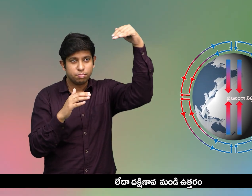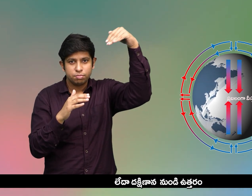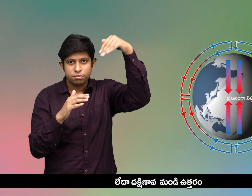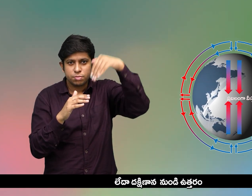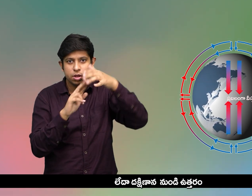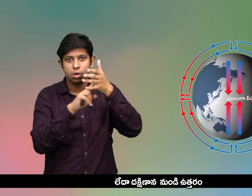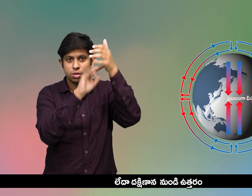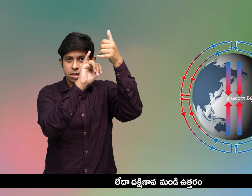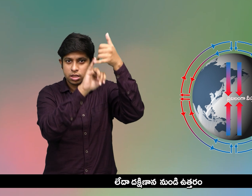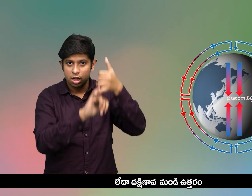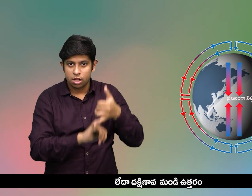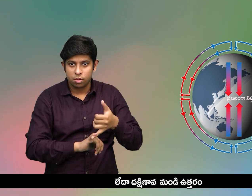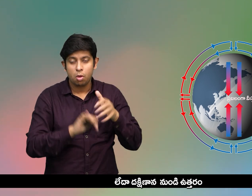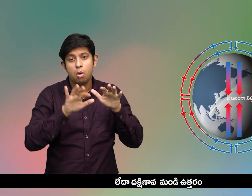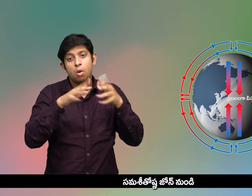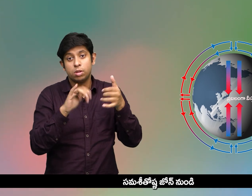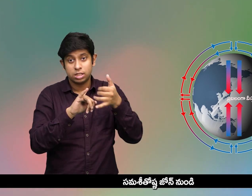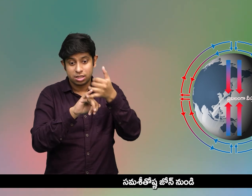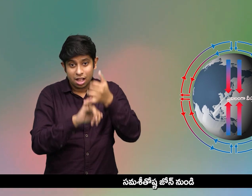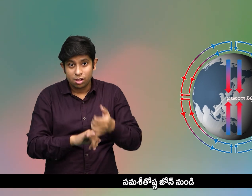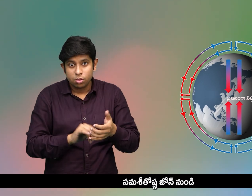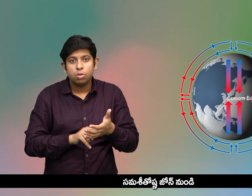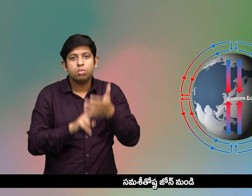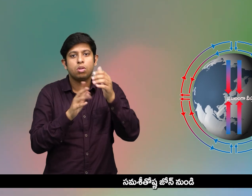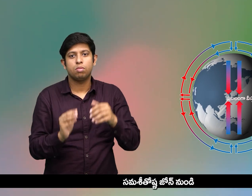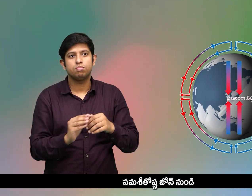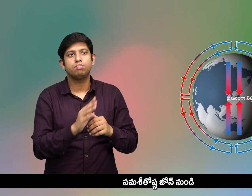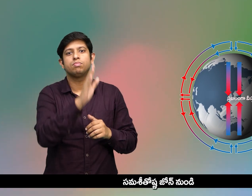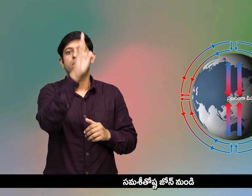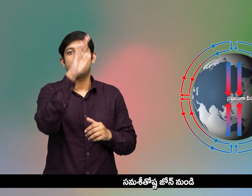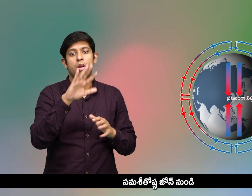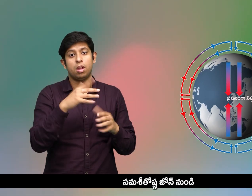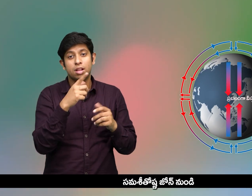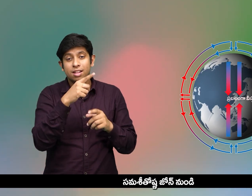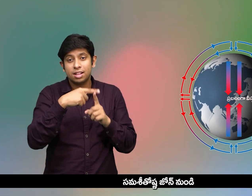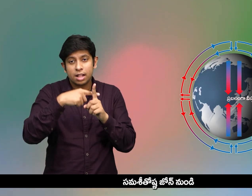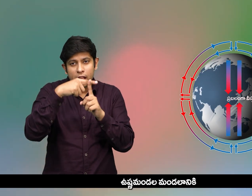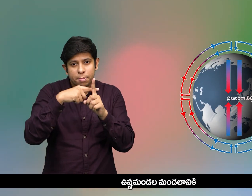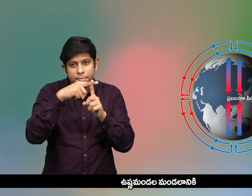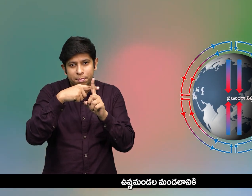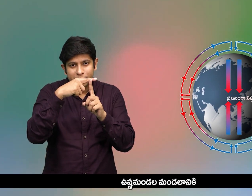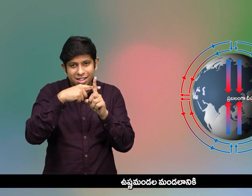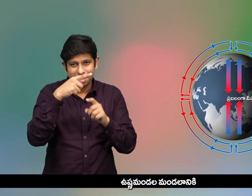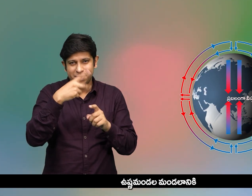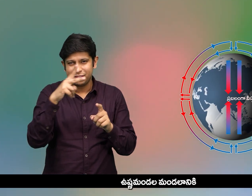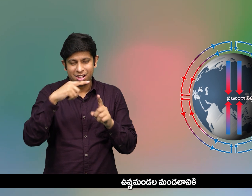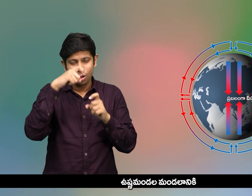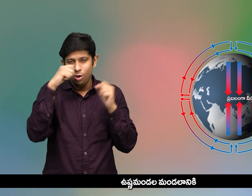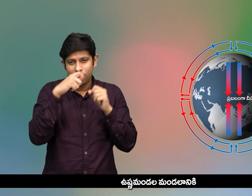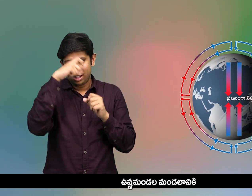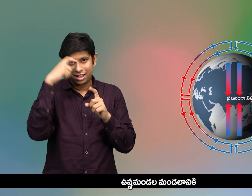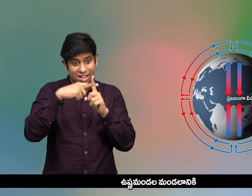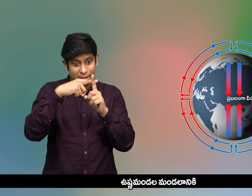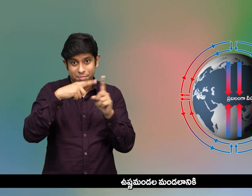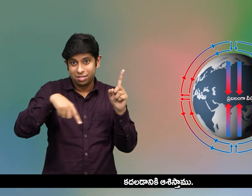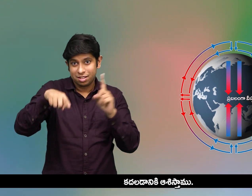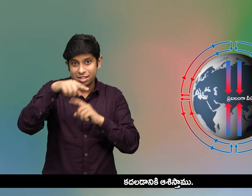నుండి ఉత్తరం, సమశీతోష్ణ జోన్ నుండి ఉష్ణమండల మండలానికి